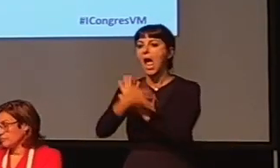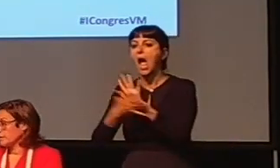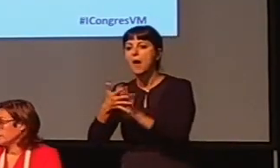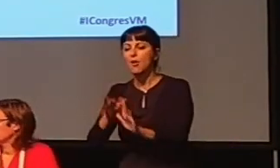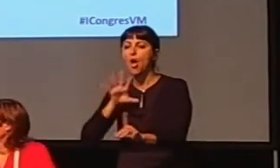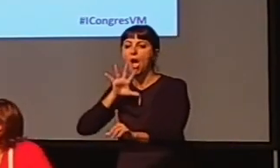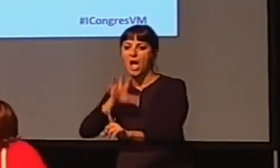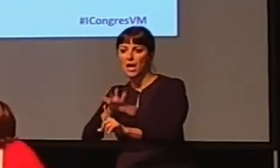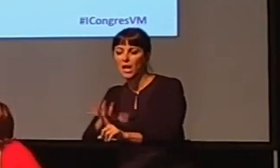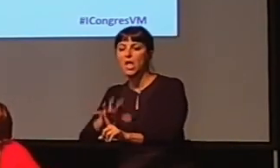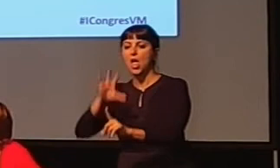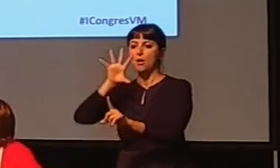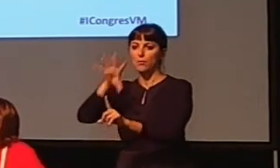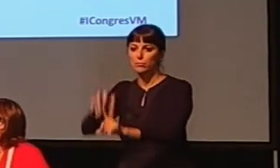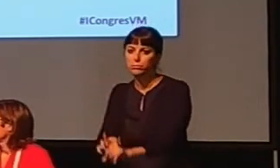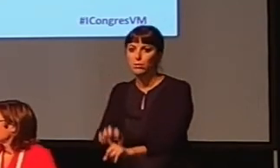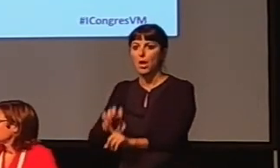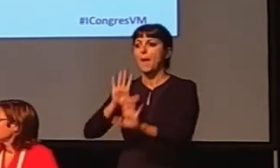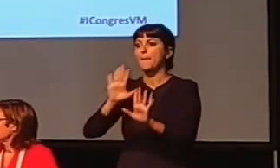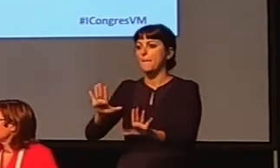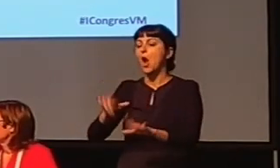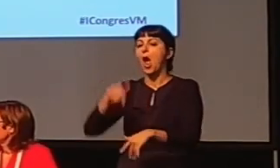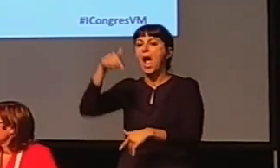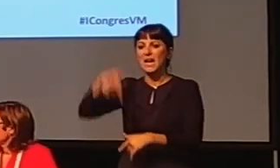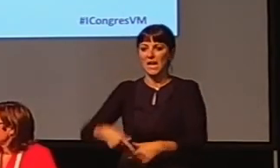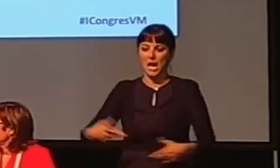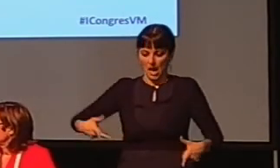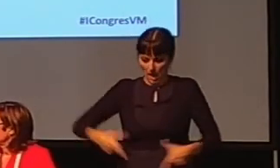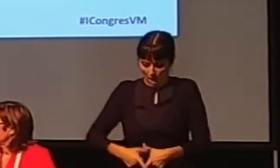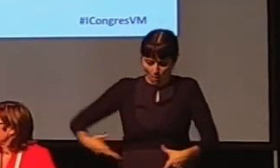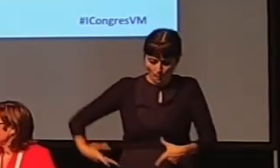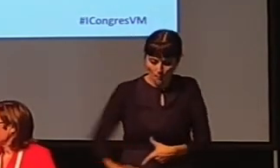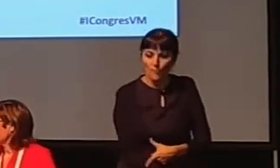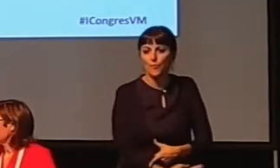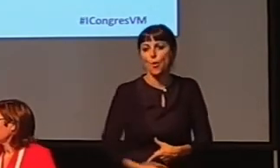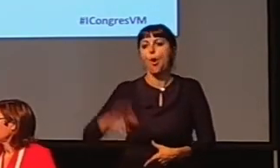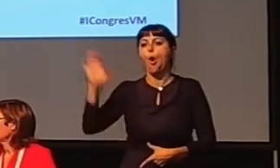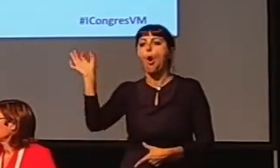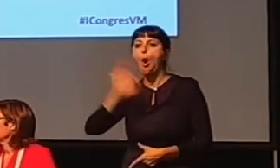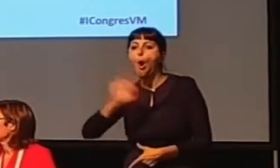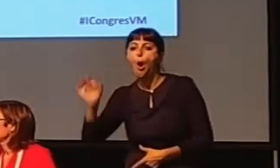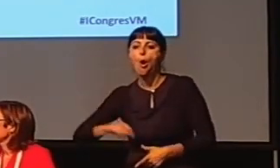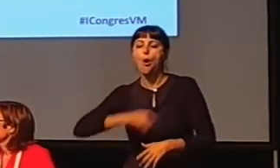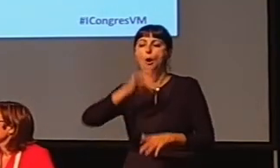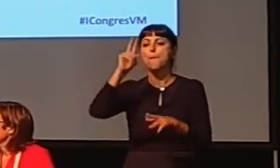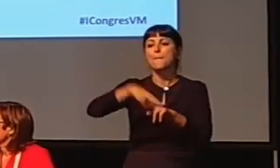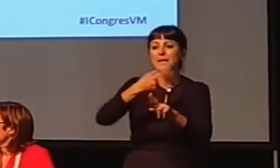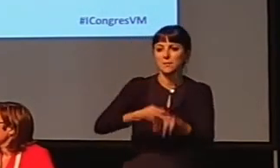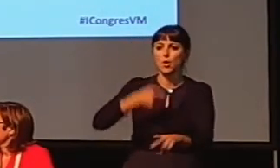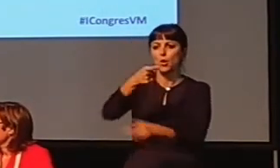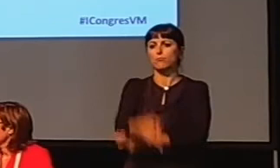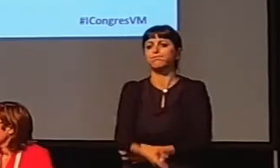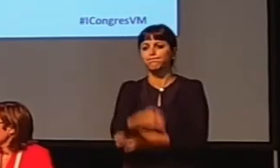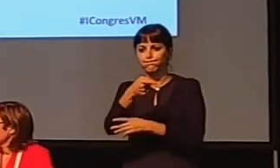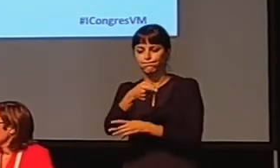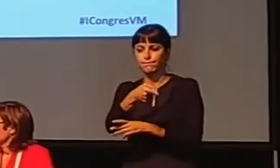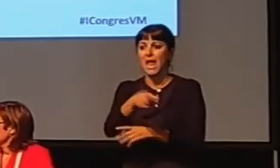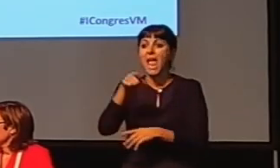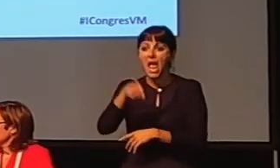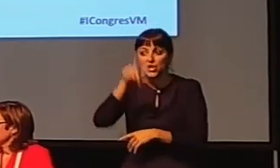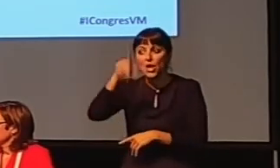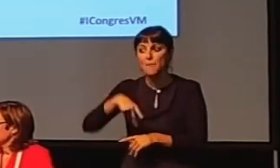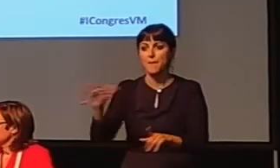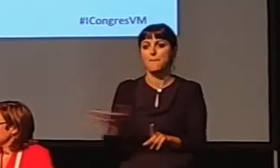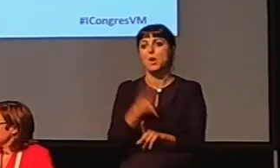he hablado de mutilació, de matrimonis forçats, que és com, hola, què tal, també és violència sexual, violència obstètrica també és violència sexual, vull dir que m'he